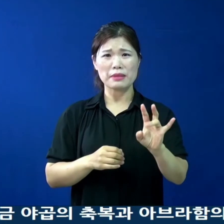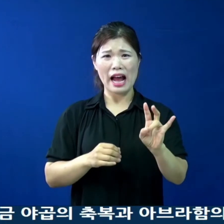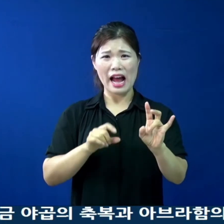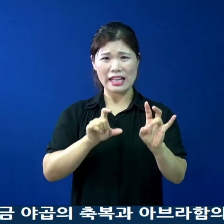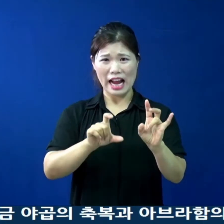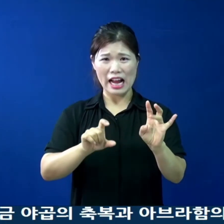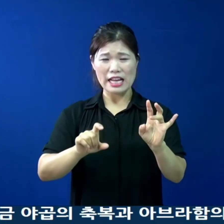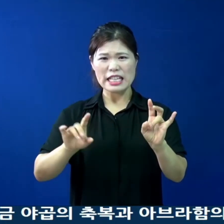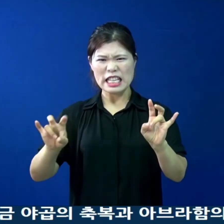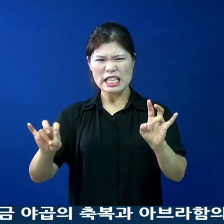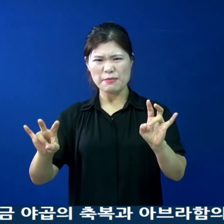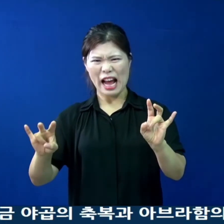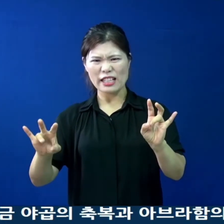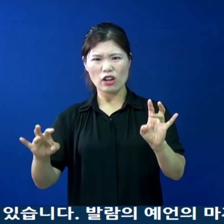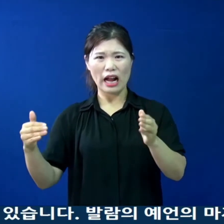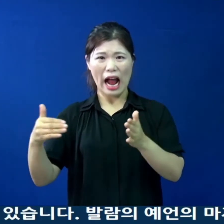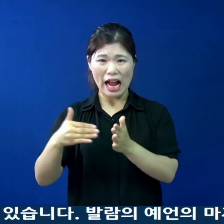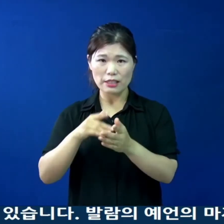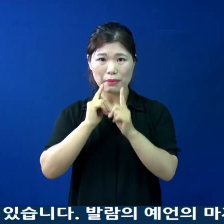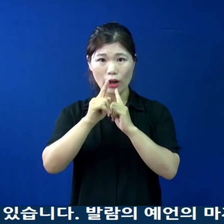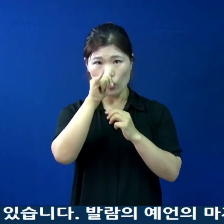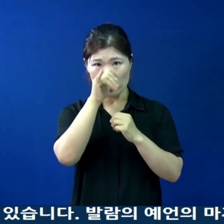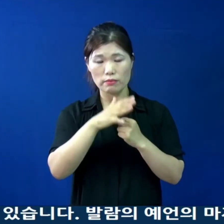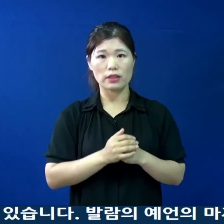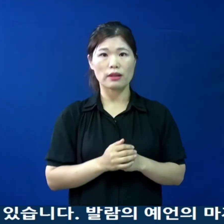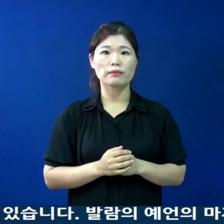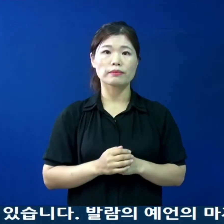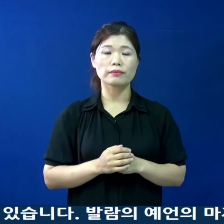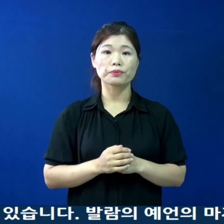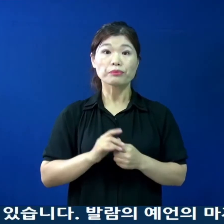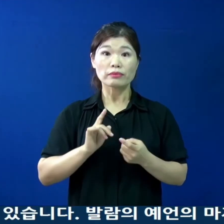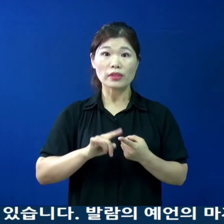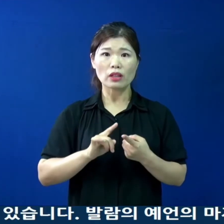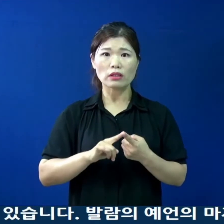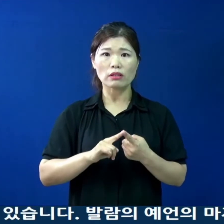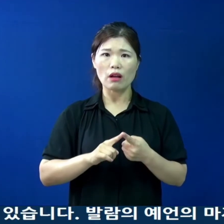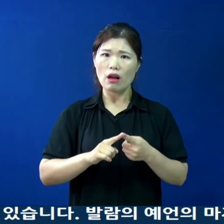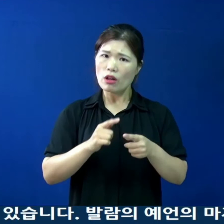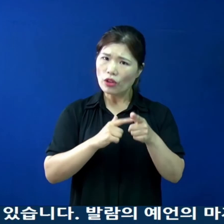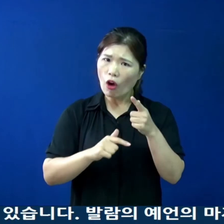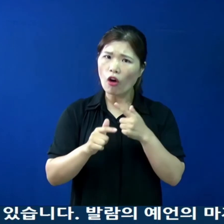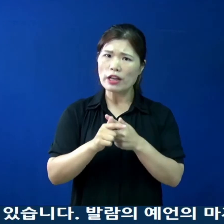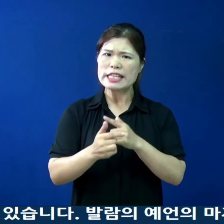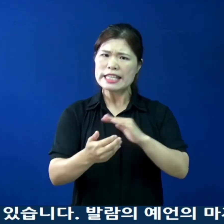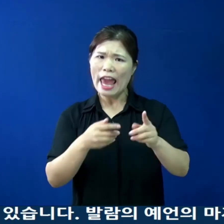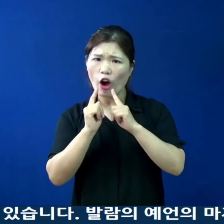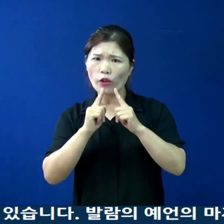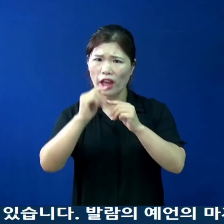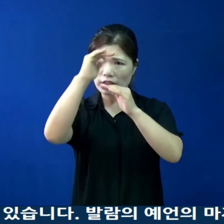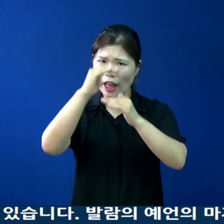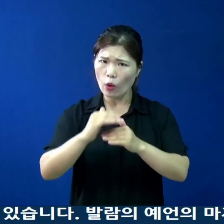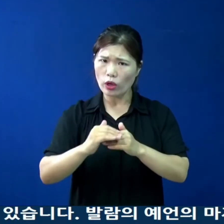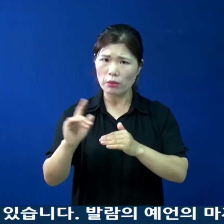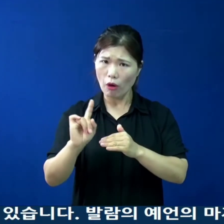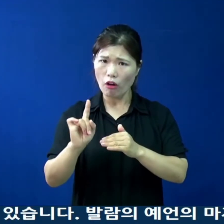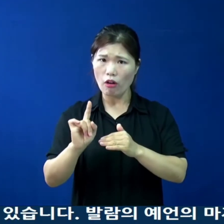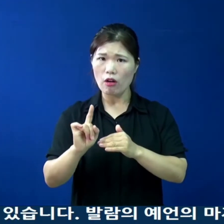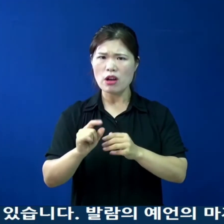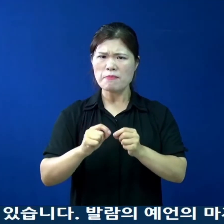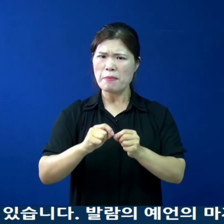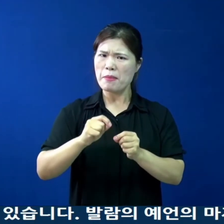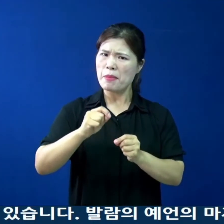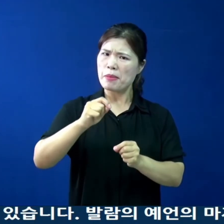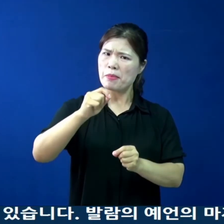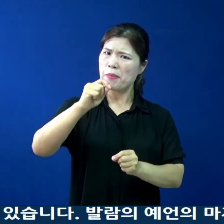말씀을 선포합니다. 분량상 보시면 점점 예언의 내용이 어떻게 됩니까?